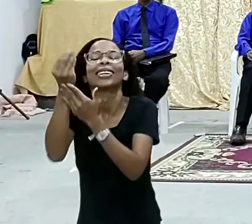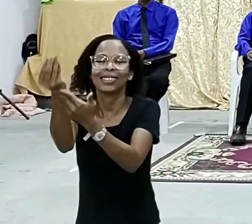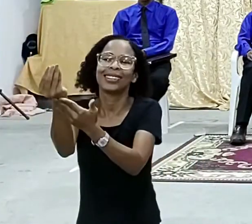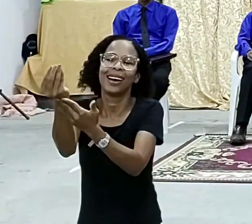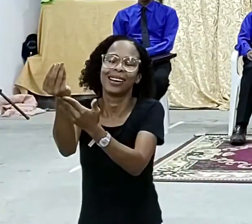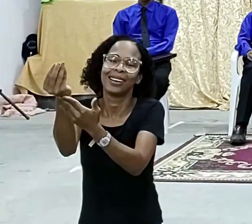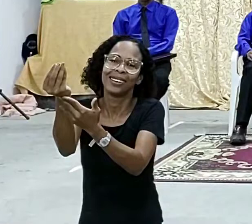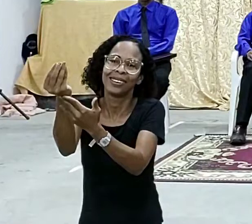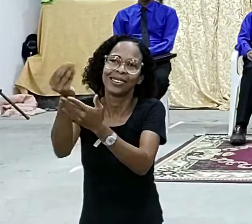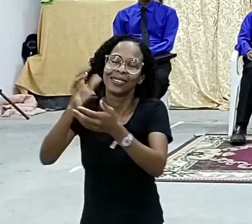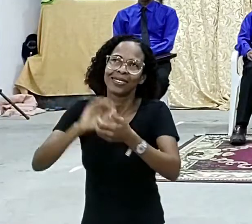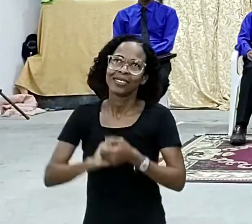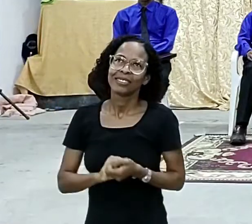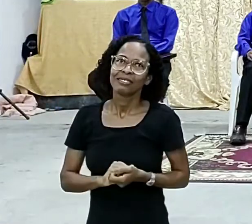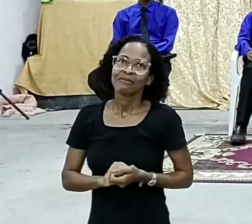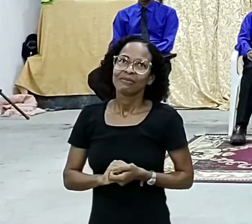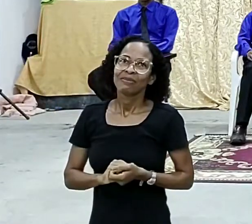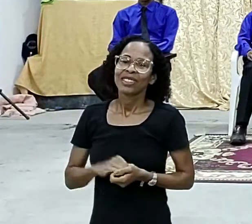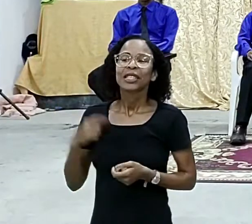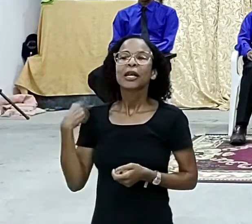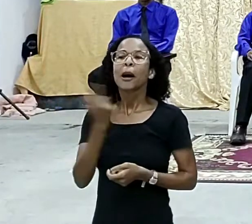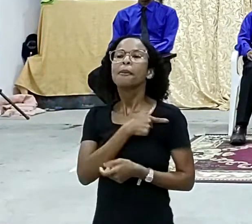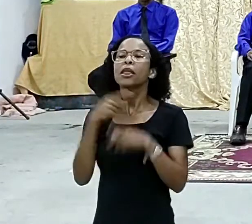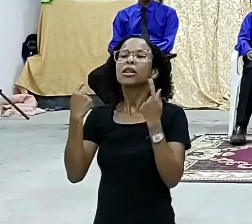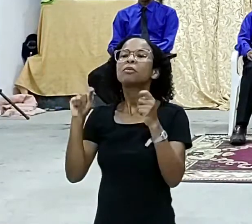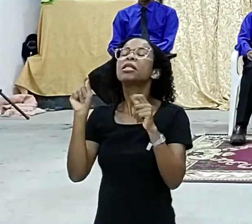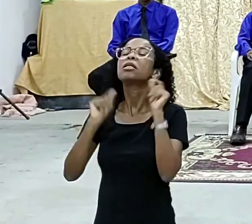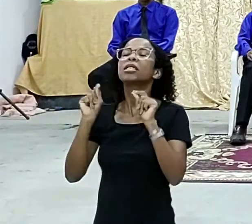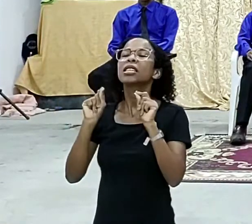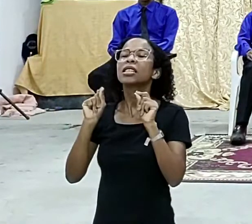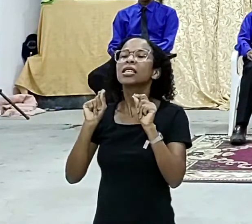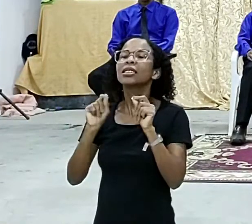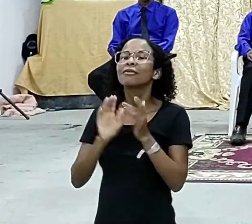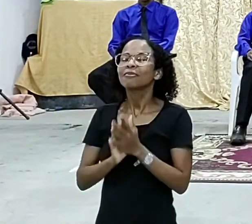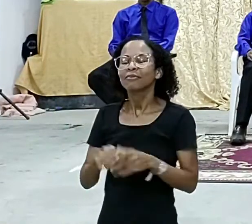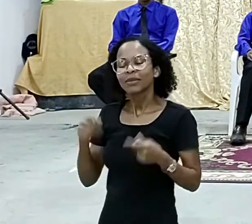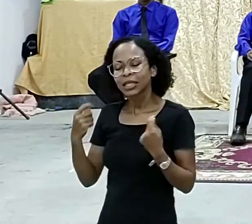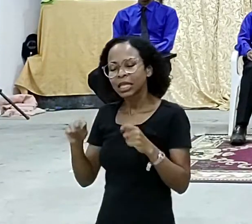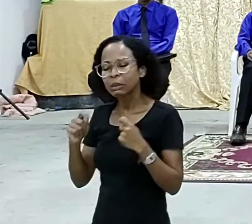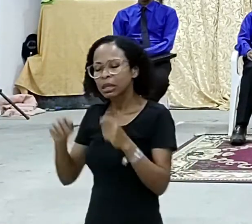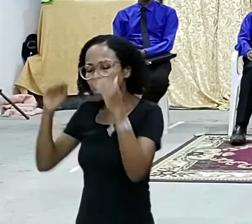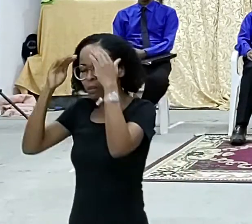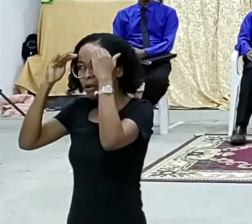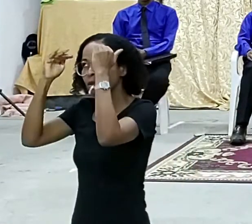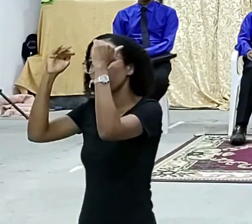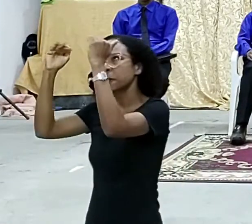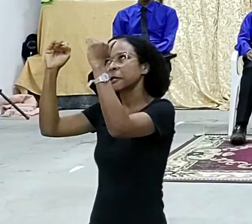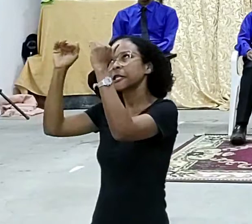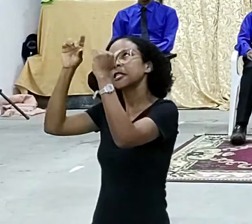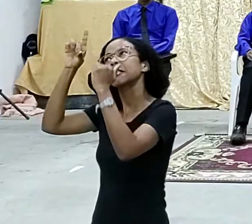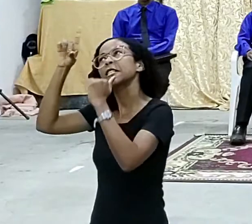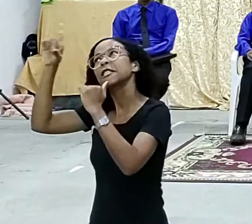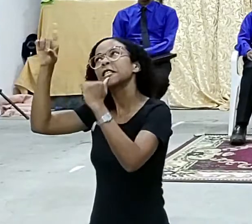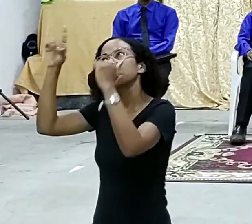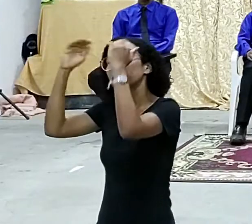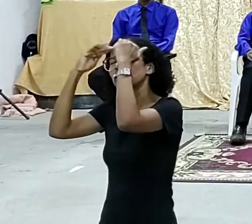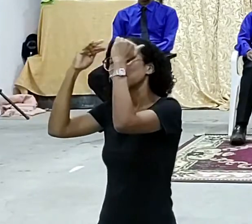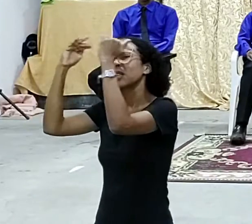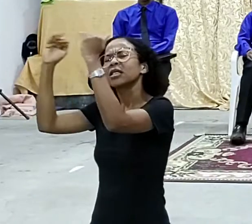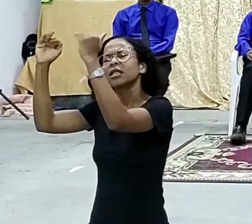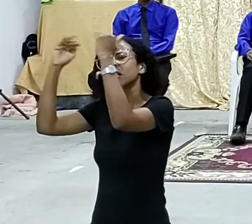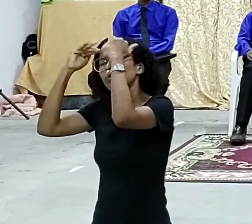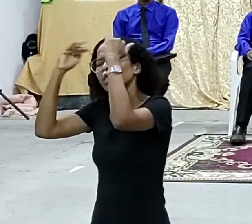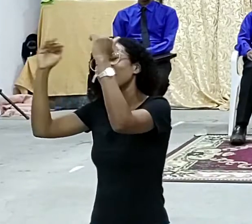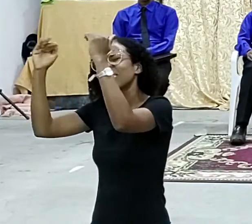Mas tão somente devemos estar no centro da vontade de Deus, fazendo assim a vontade de